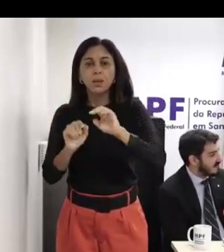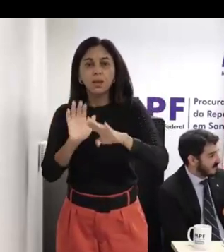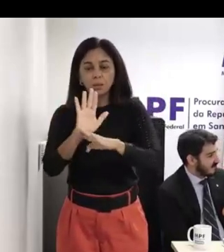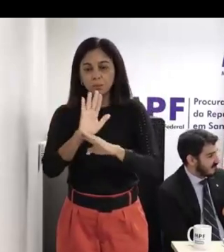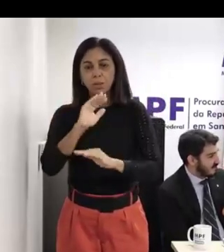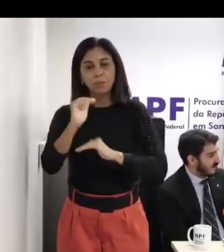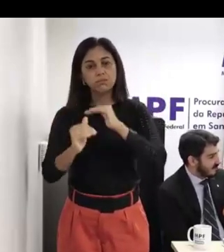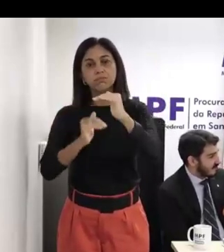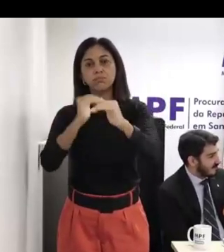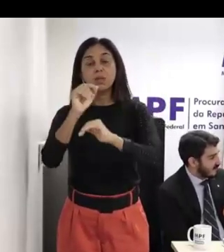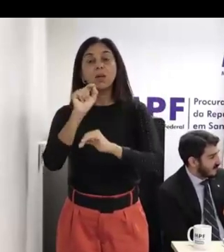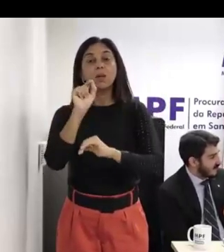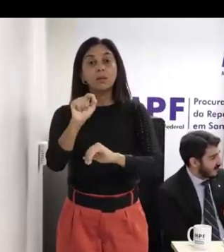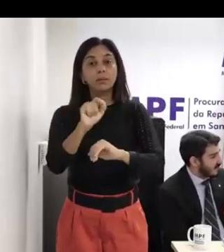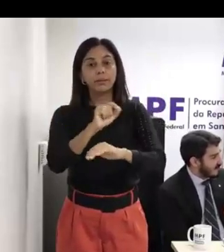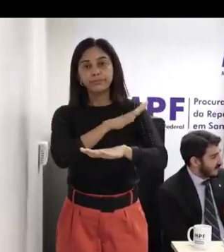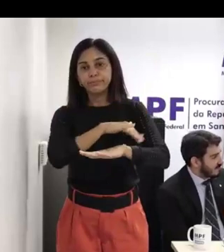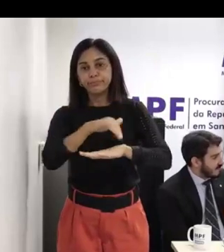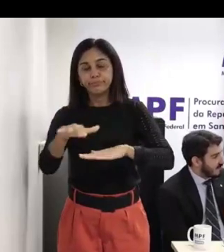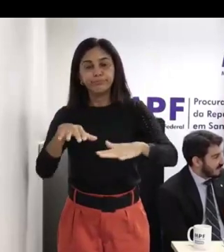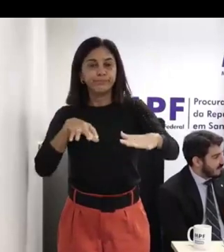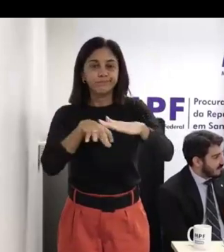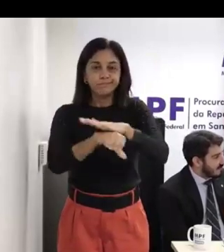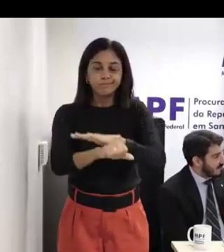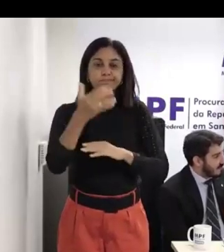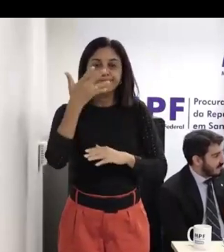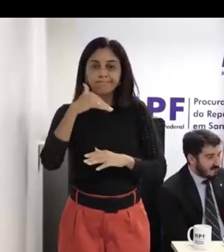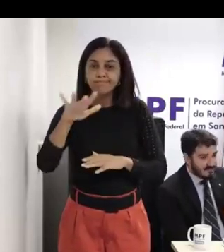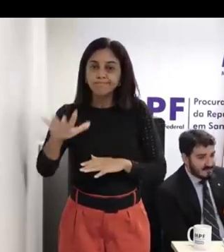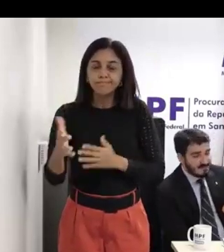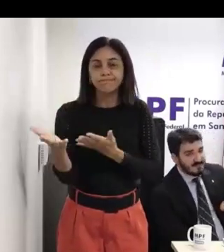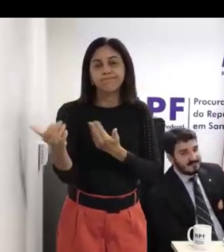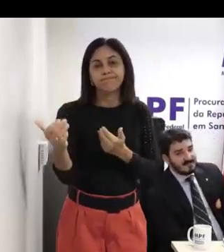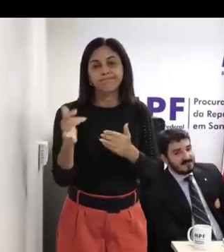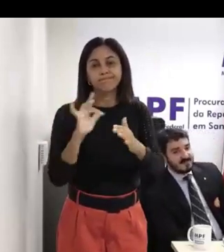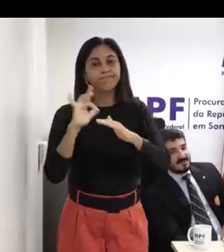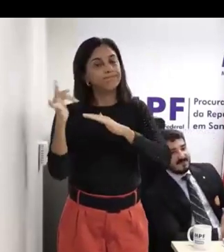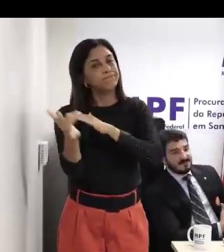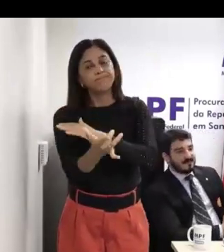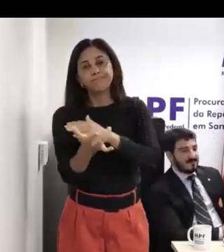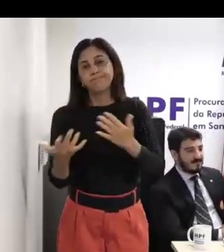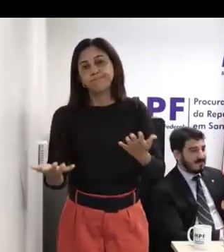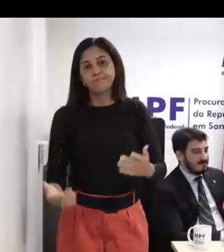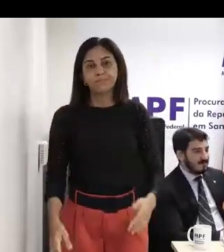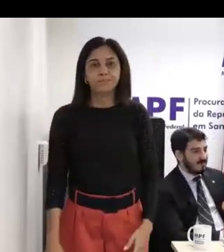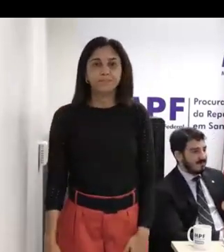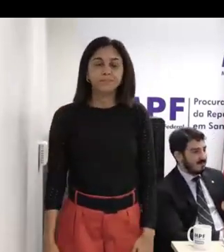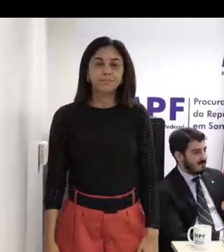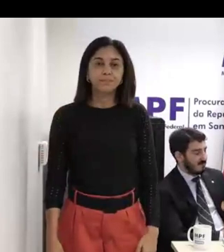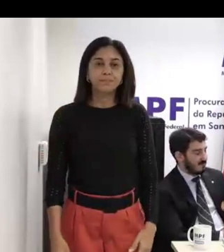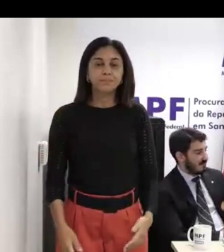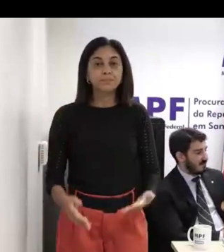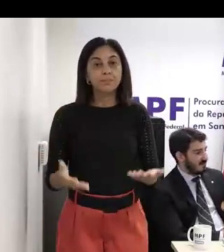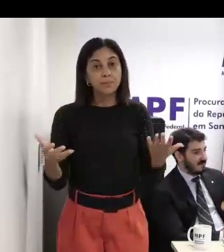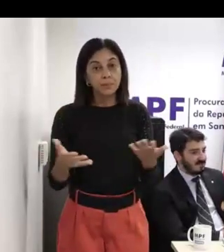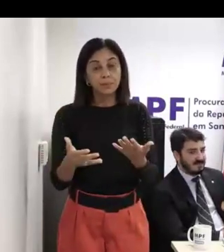de estratégias para enfrentamento e prevenção de crimes sexuais na internet contra crianças e adolescentes então em nome do